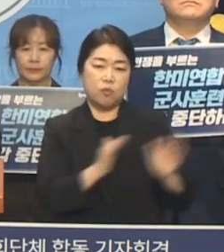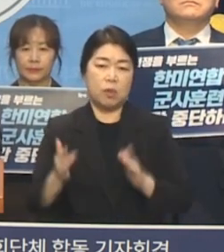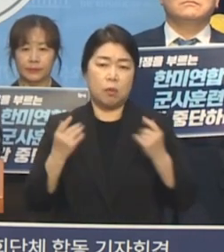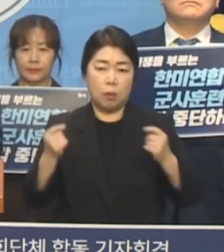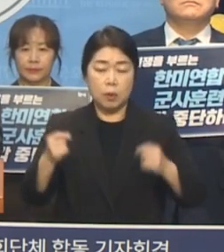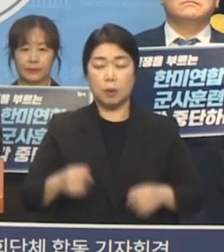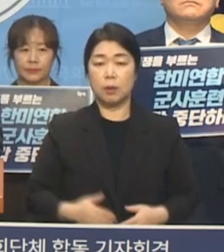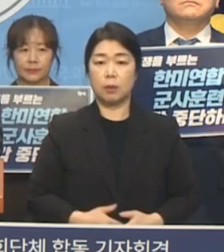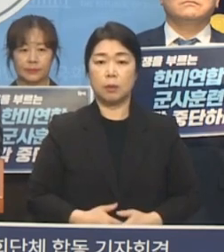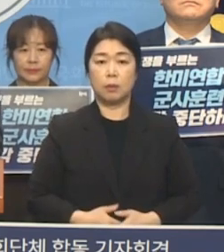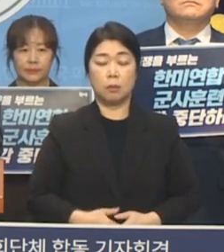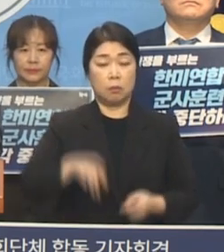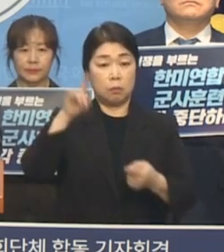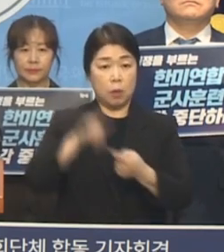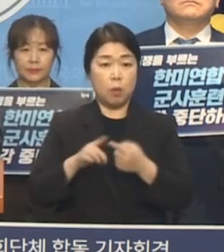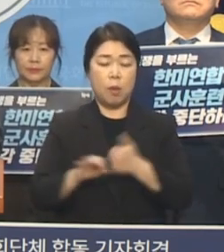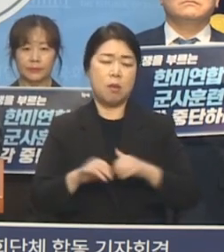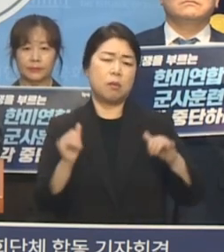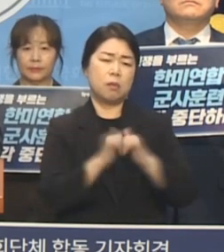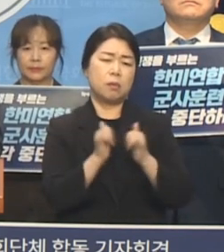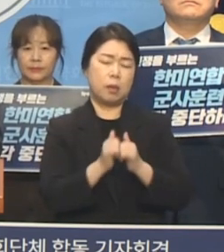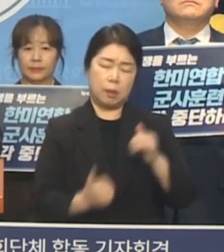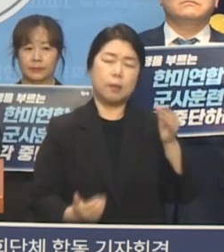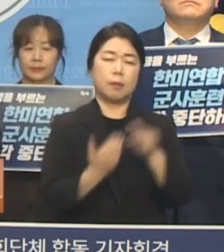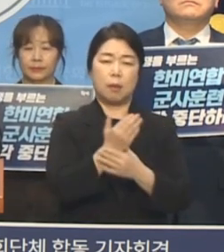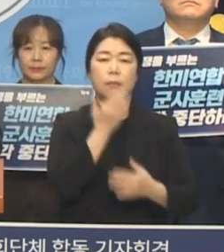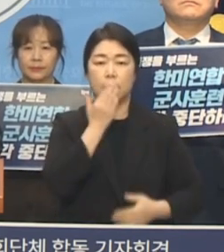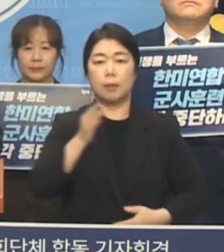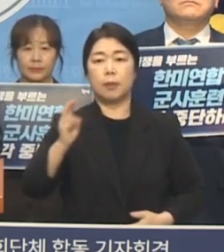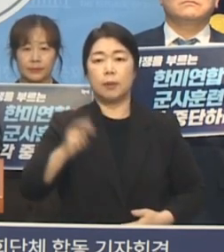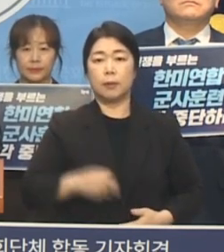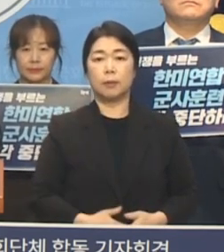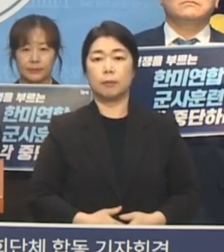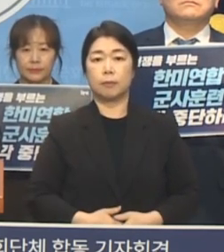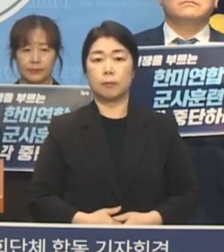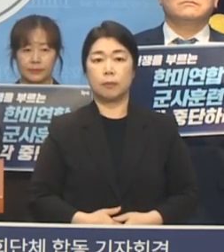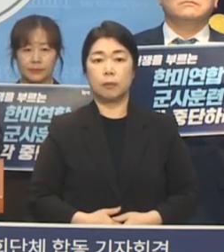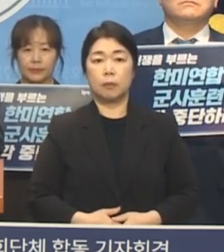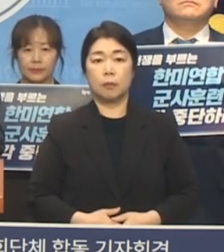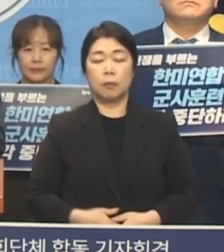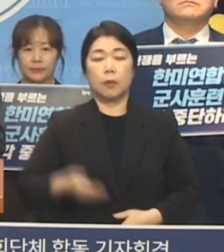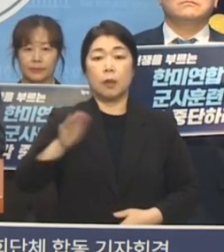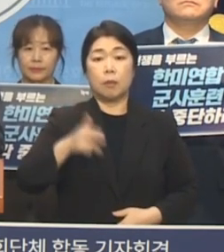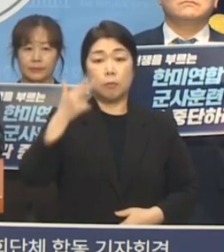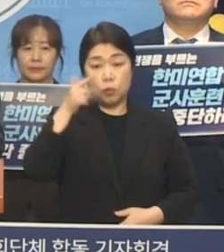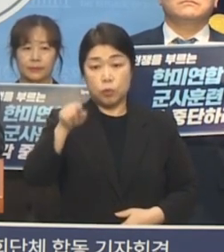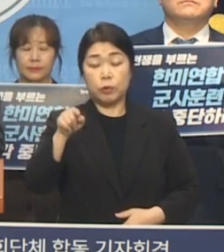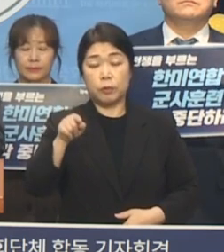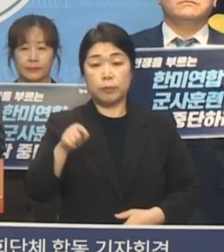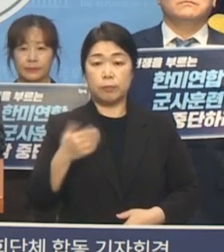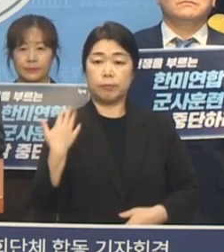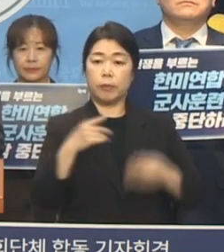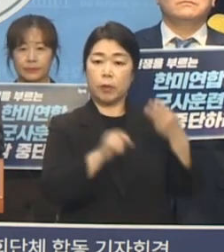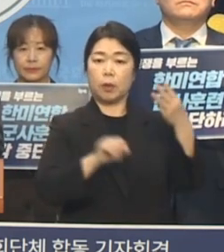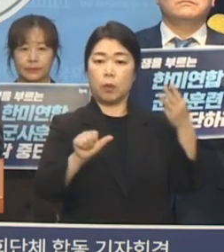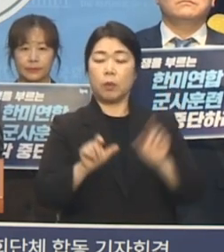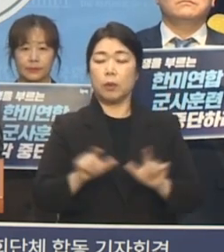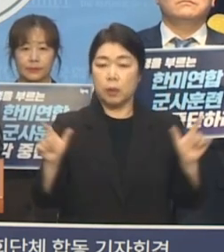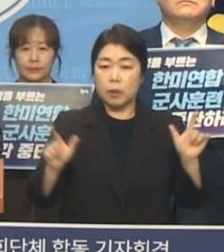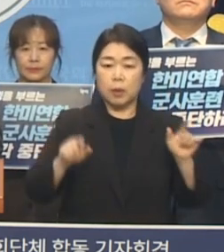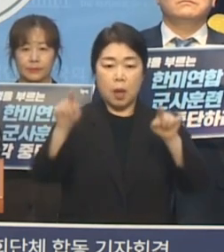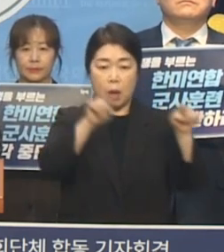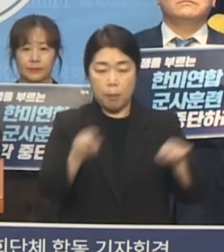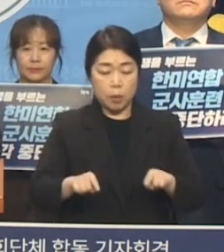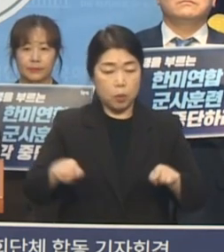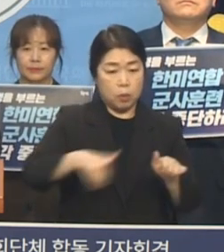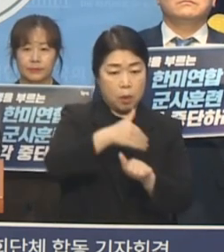것이다. 이대로 가면 전쟁은 불가피해진다. 그나마 미국은 지난 5일 현재 한반도